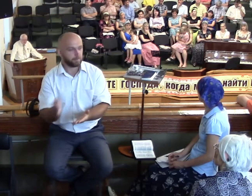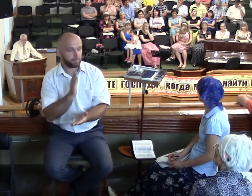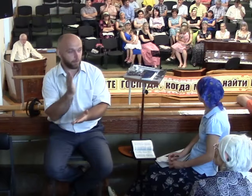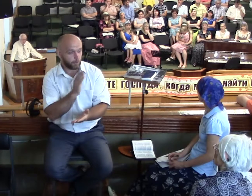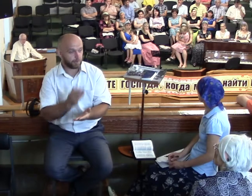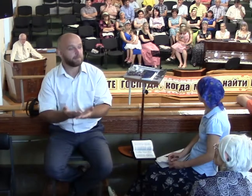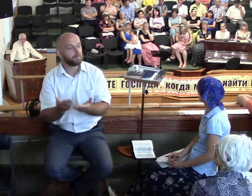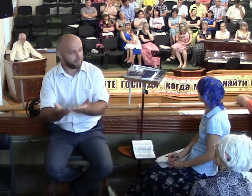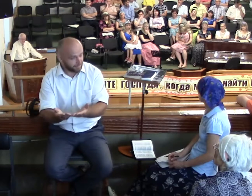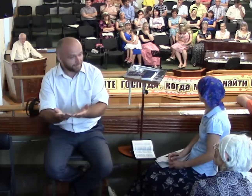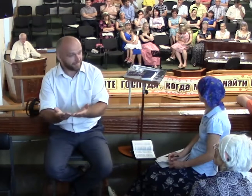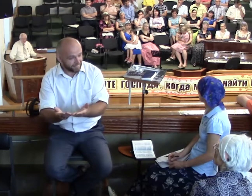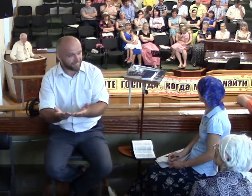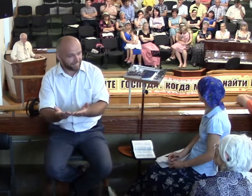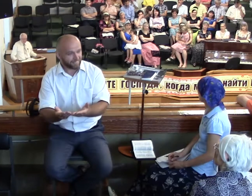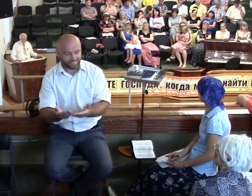и злодеев.